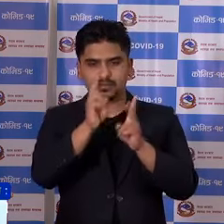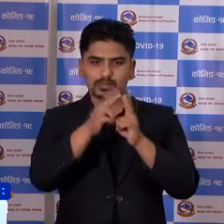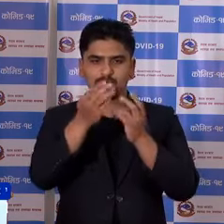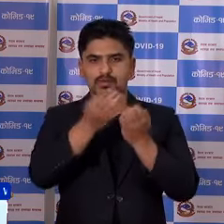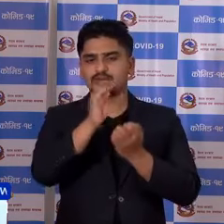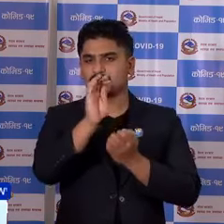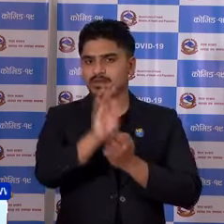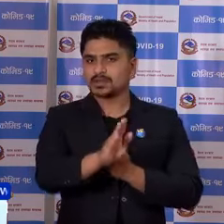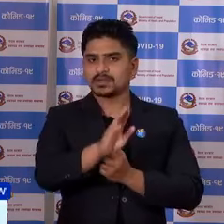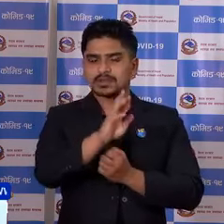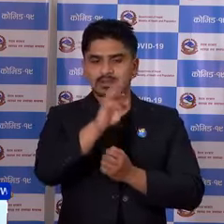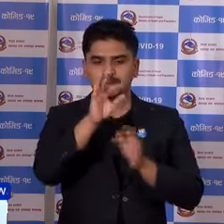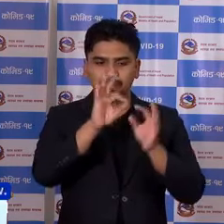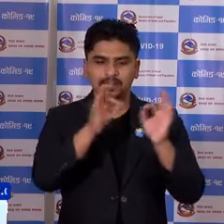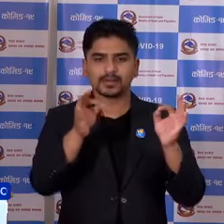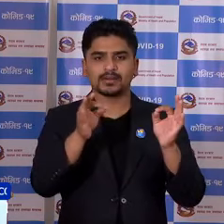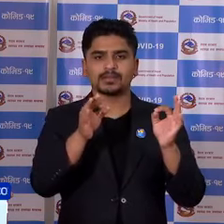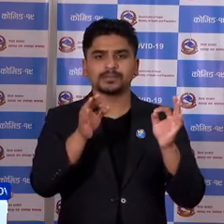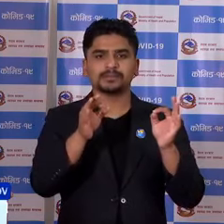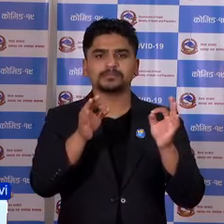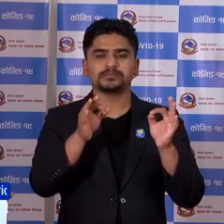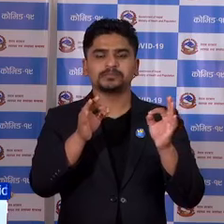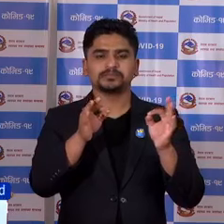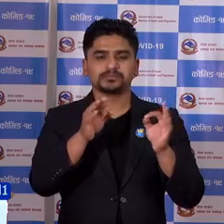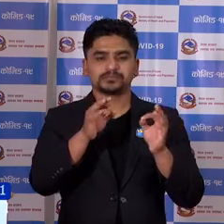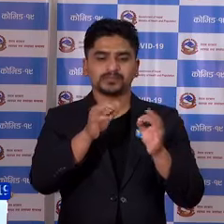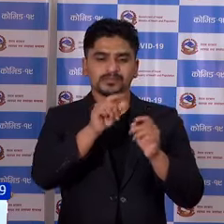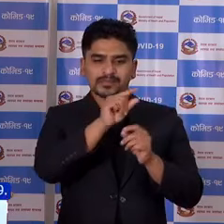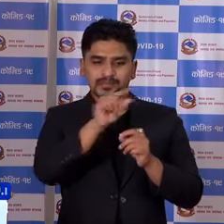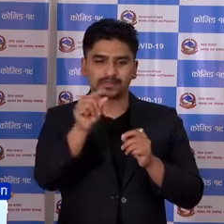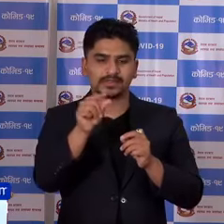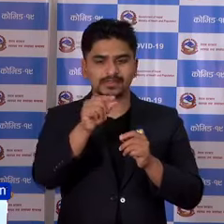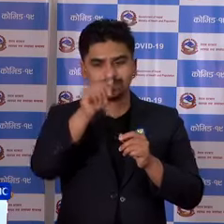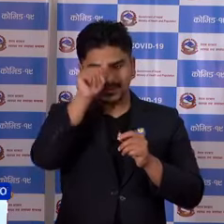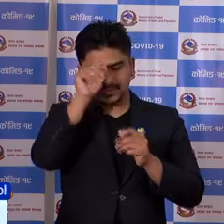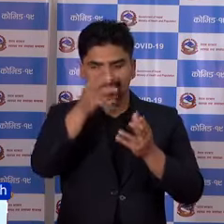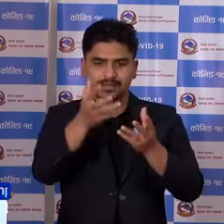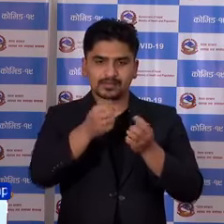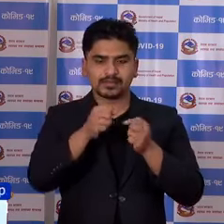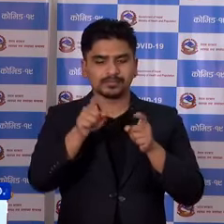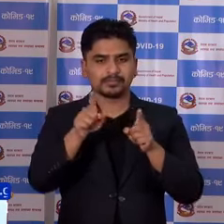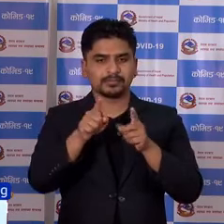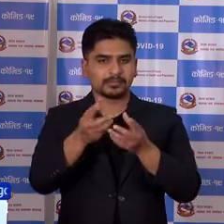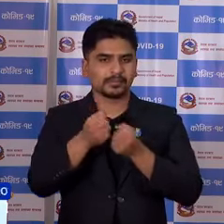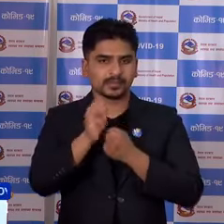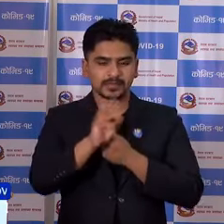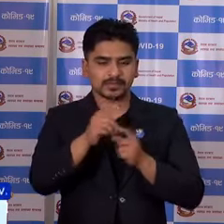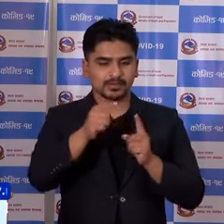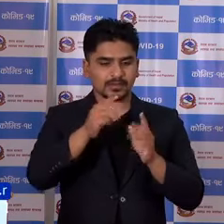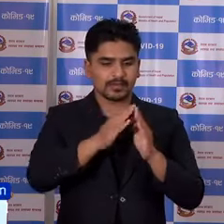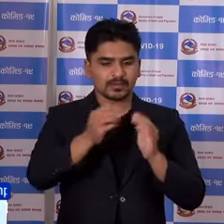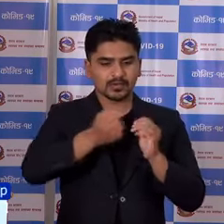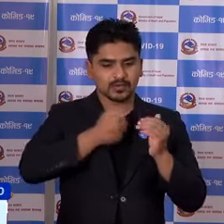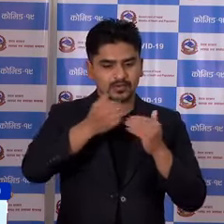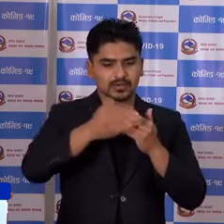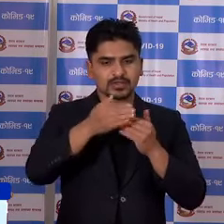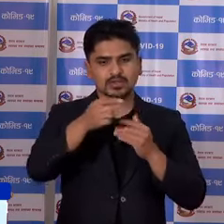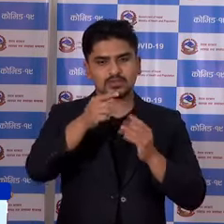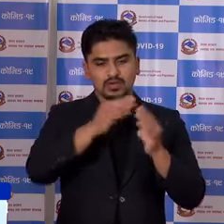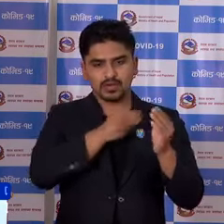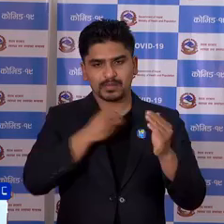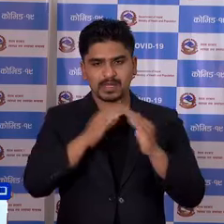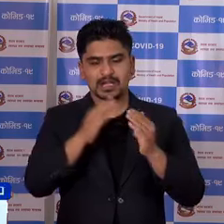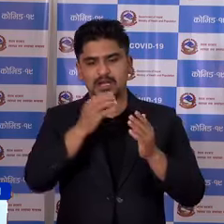सक्नुहुन्छ र विभिन्न कुराहरू जानकारी पनि लिन सक्नुहुन्छ। आफ्नो वरपरका अस्पतालहरू,